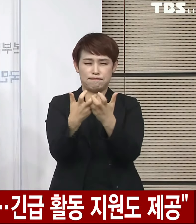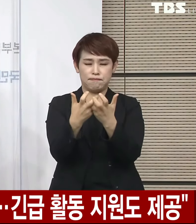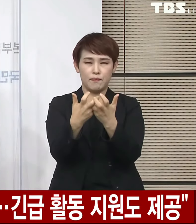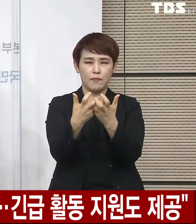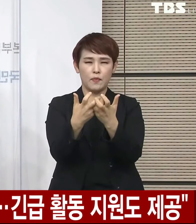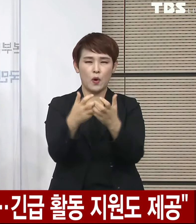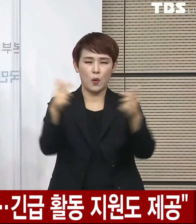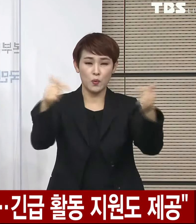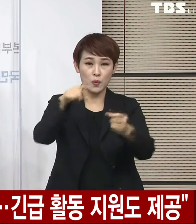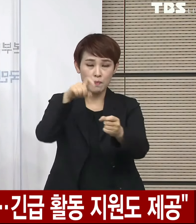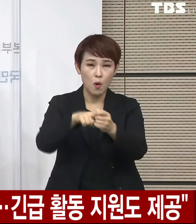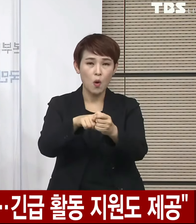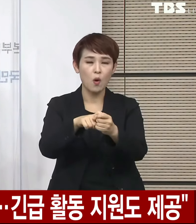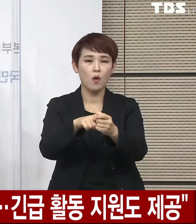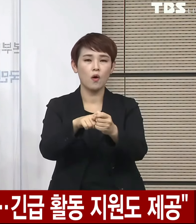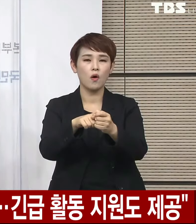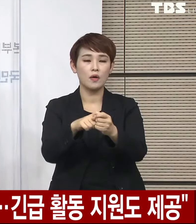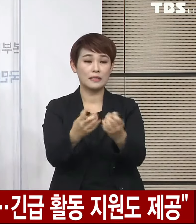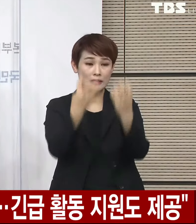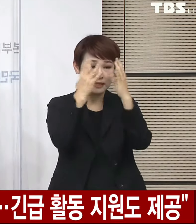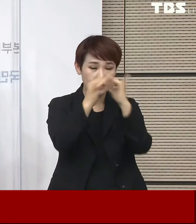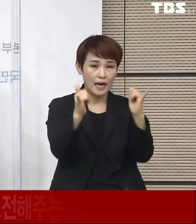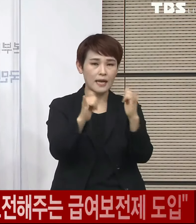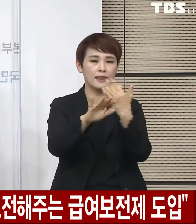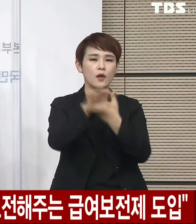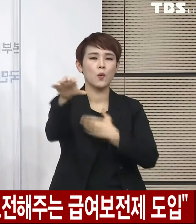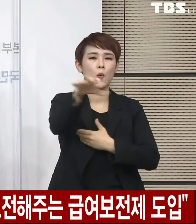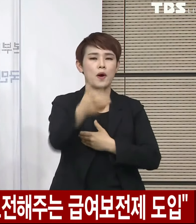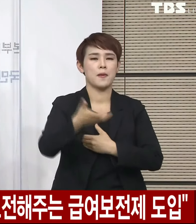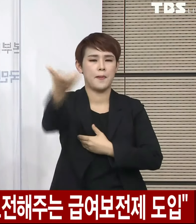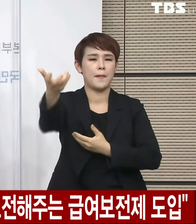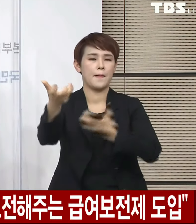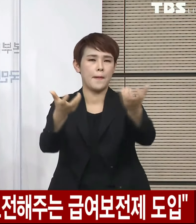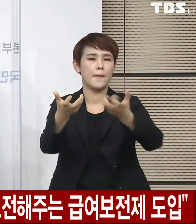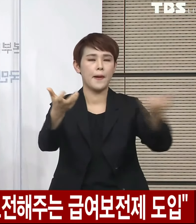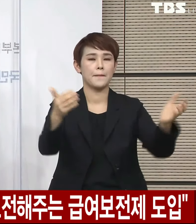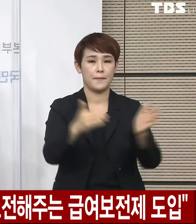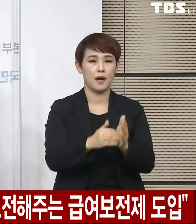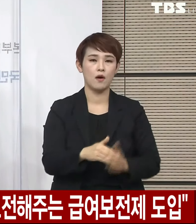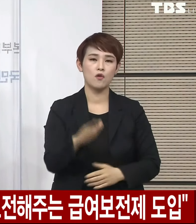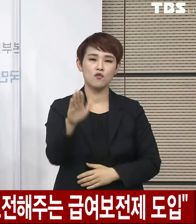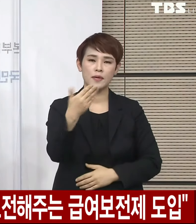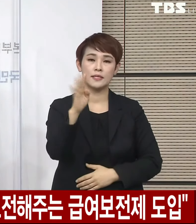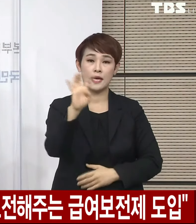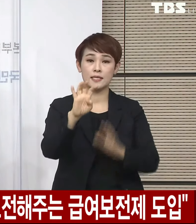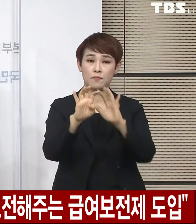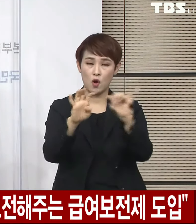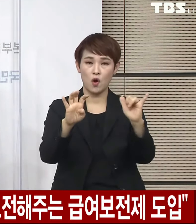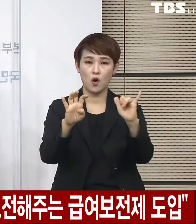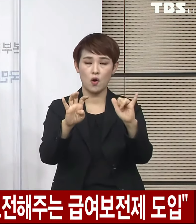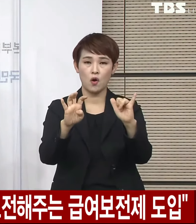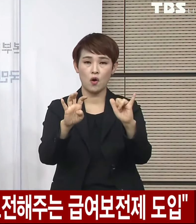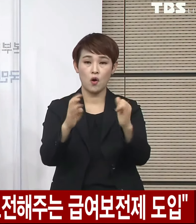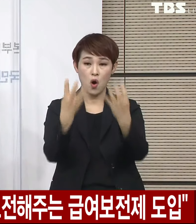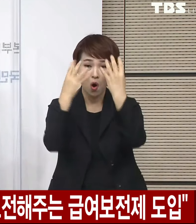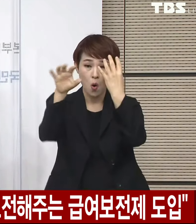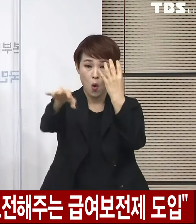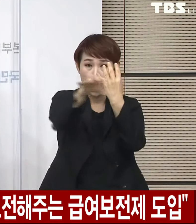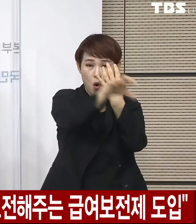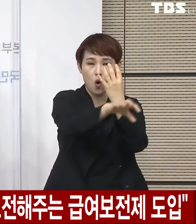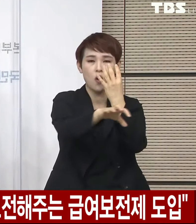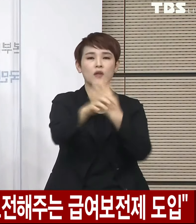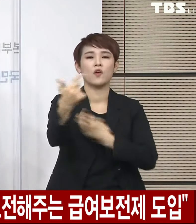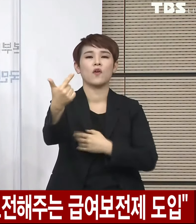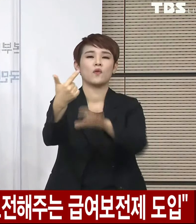일부 수용자를 다른 기관에 분산 수용하였으며 현재 940명이 6개 기관에 분산